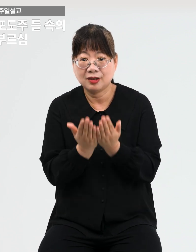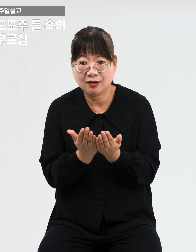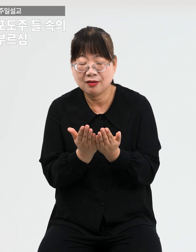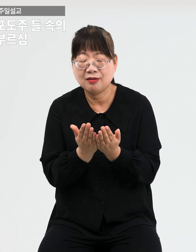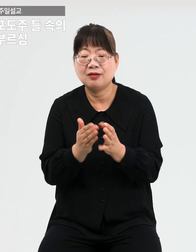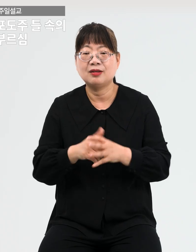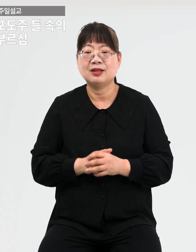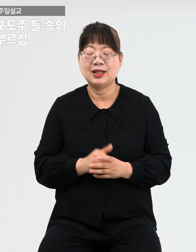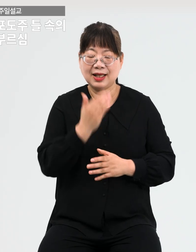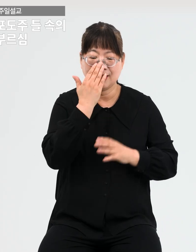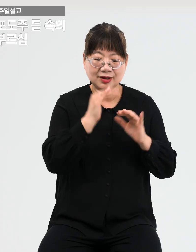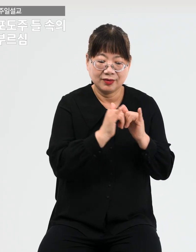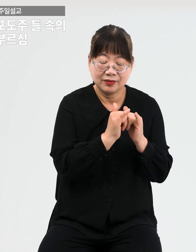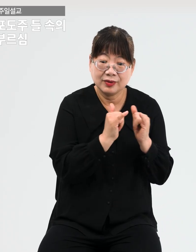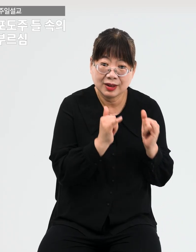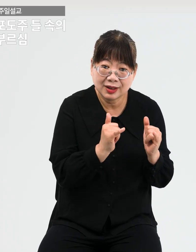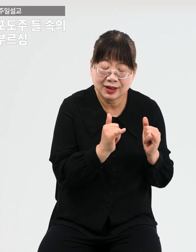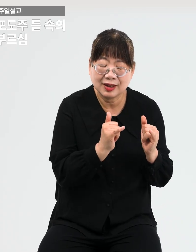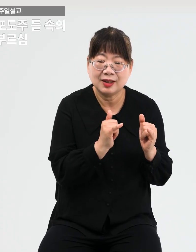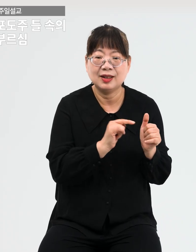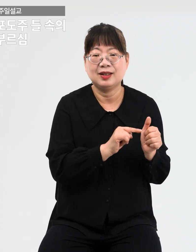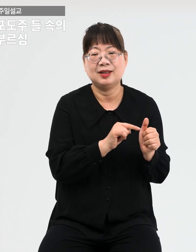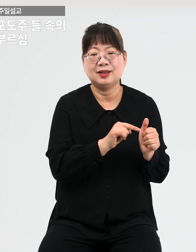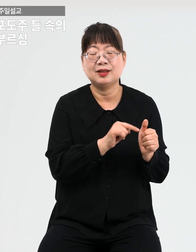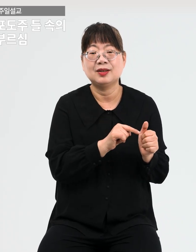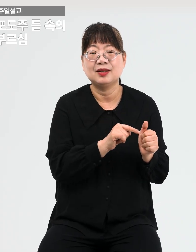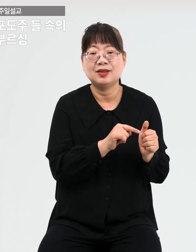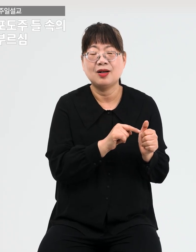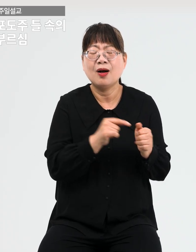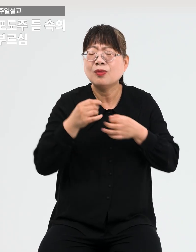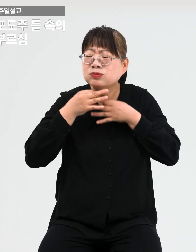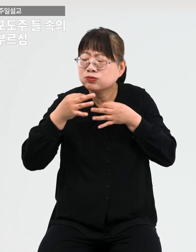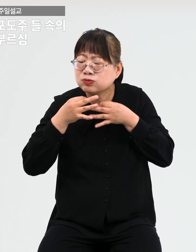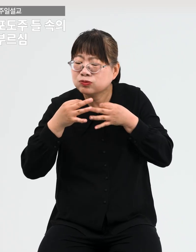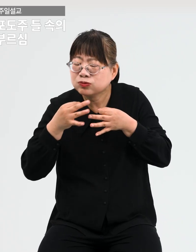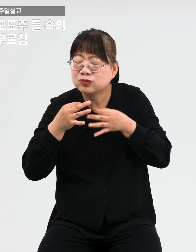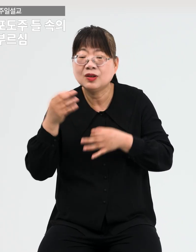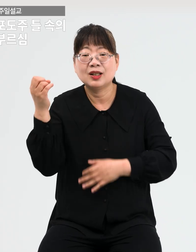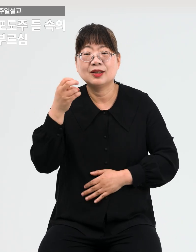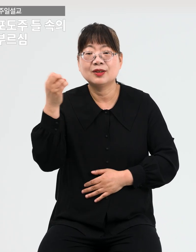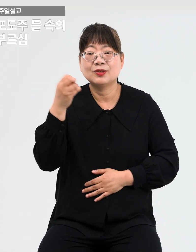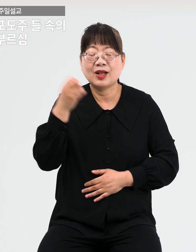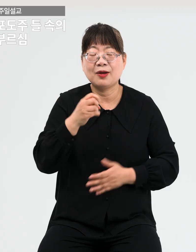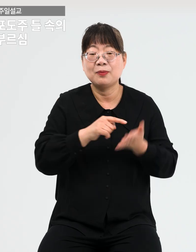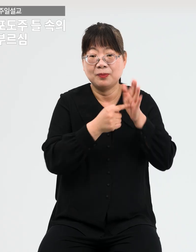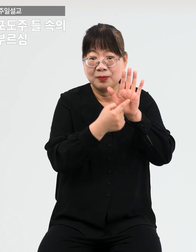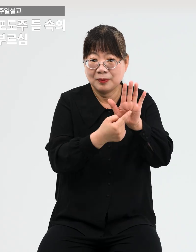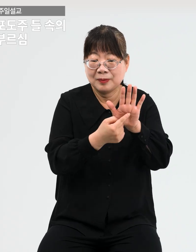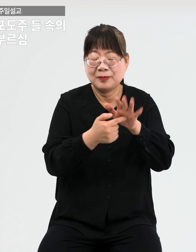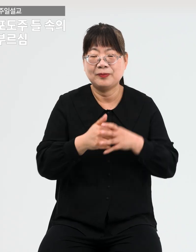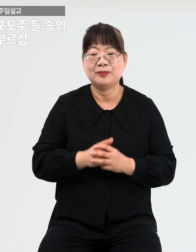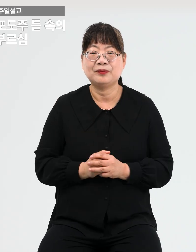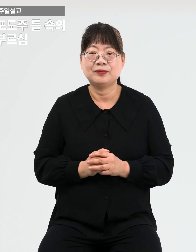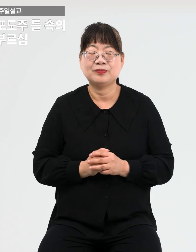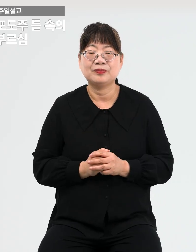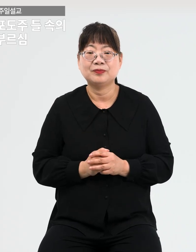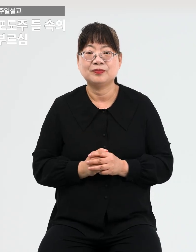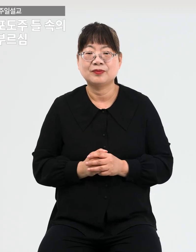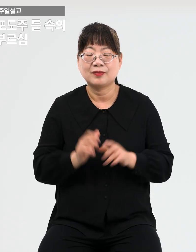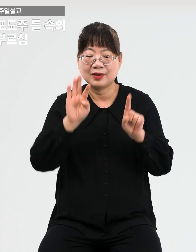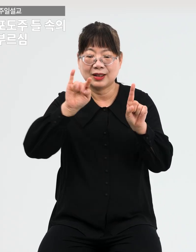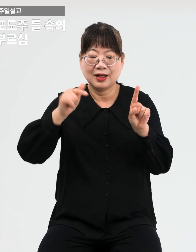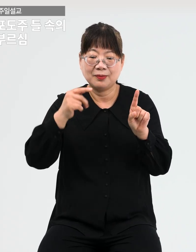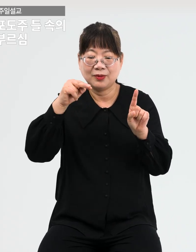성경에는 이스라엘 백성들의 부르짖음이 자주 반복이 되는데 단